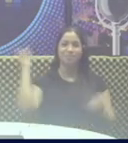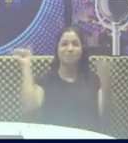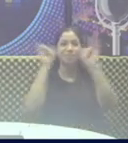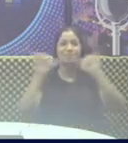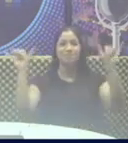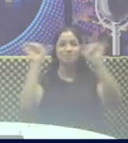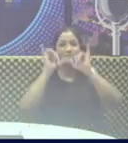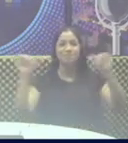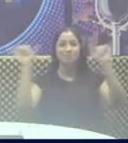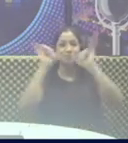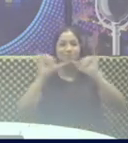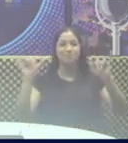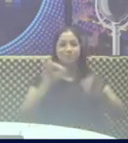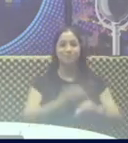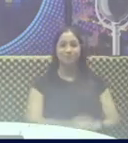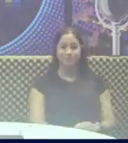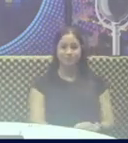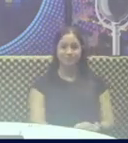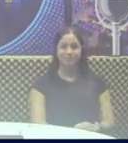Giro de notícias.